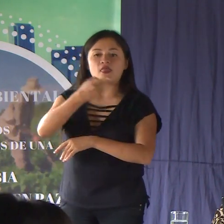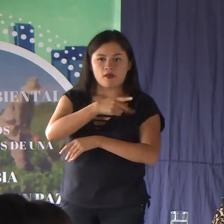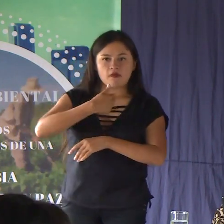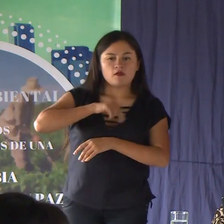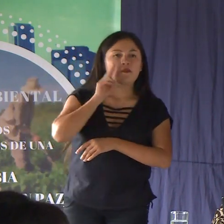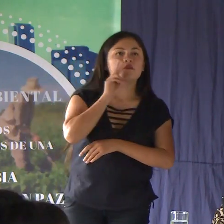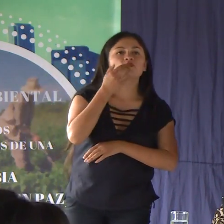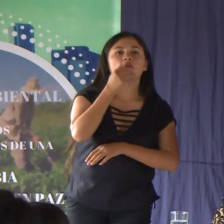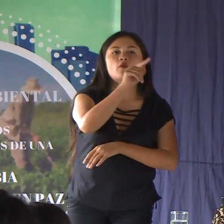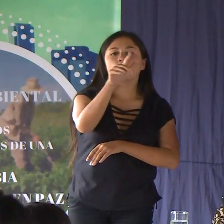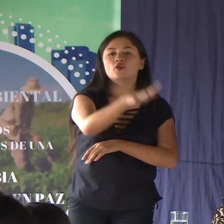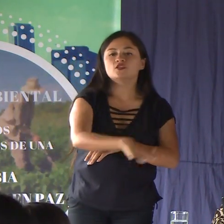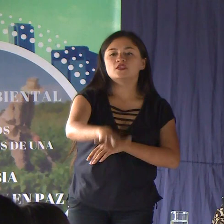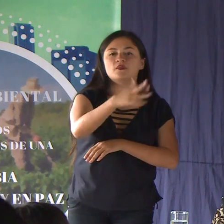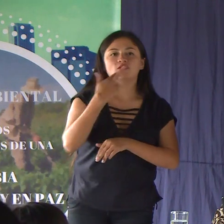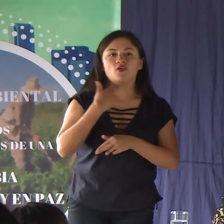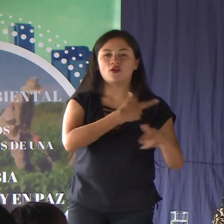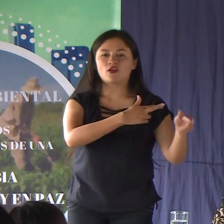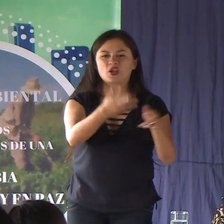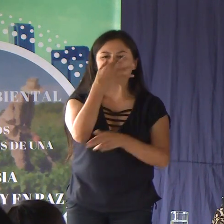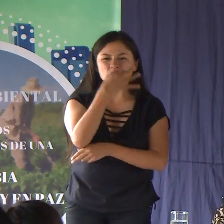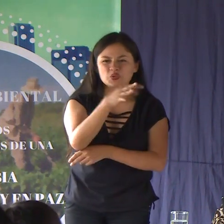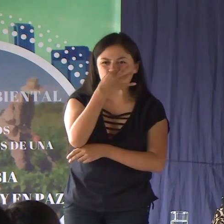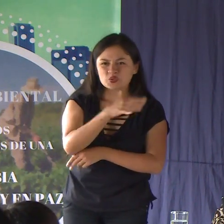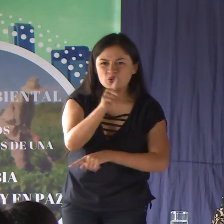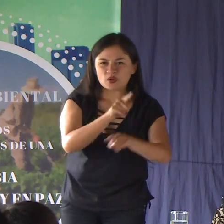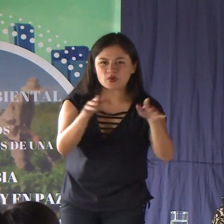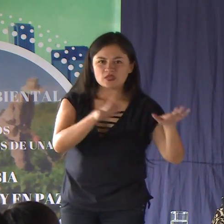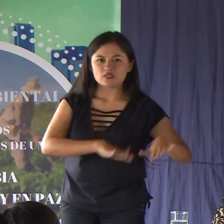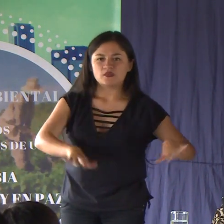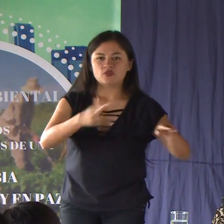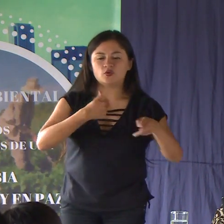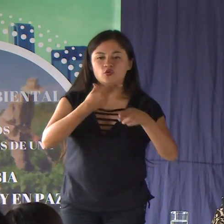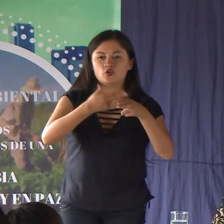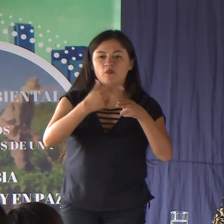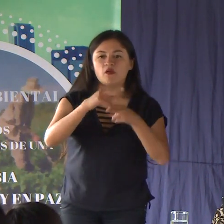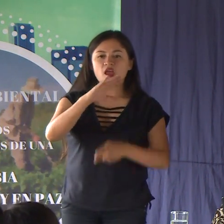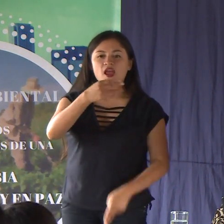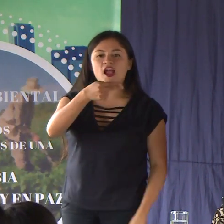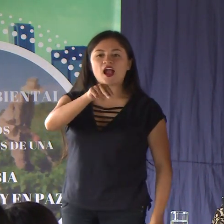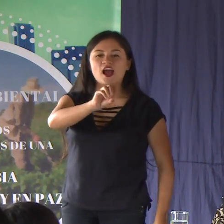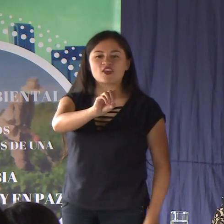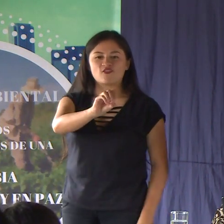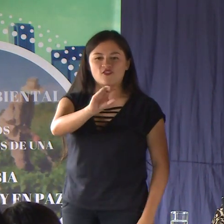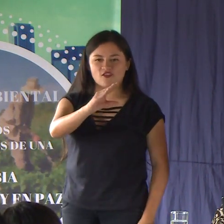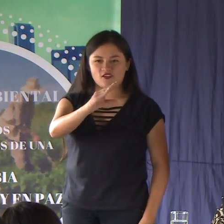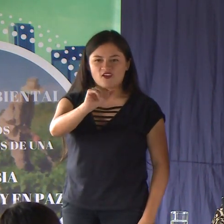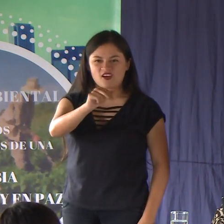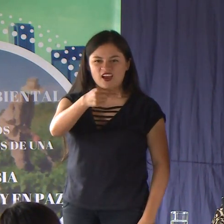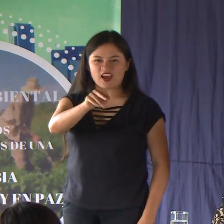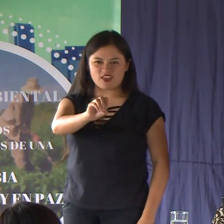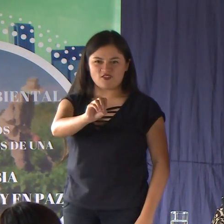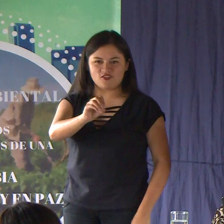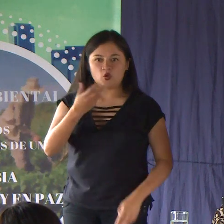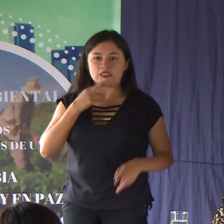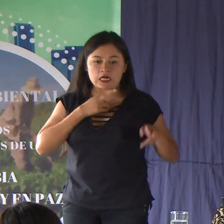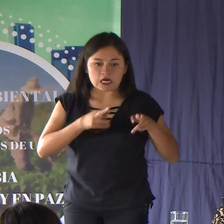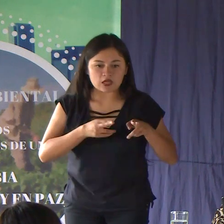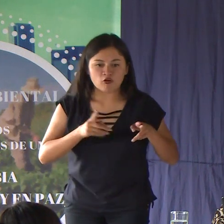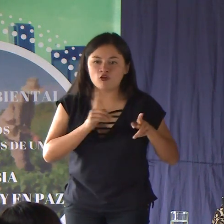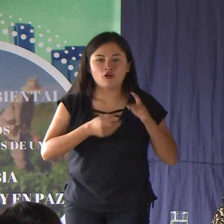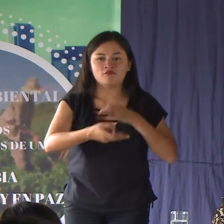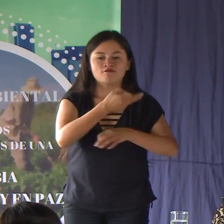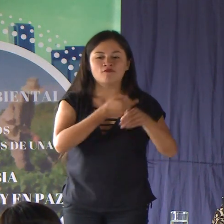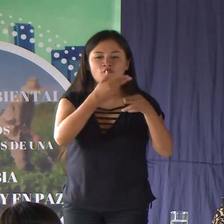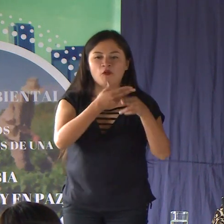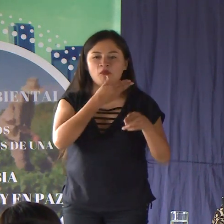llena de ríos contaminados a los que llamamos caños, ¿cierto? Encontramos una ciudad